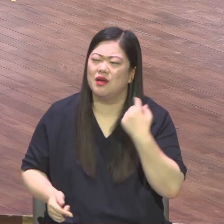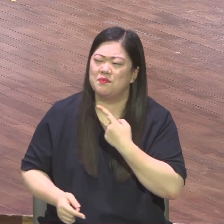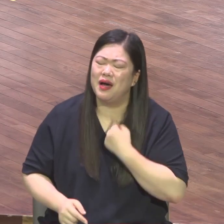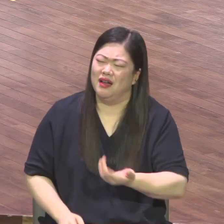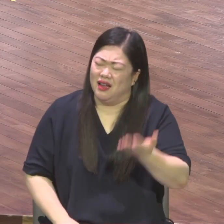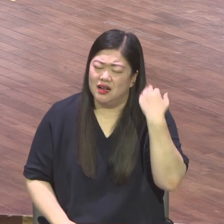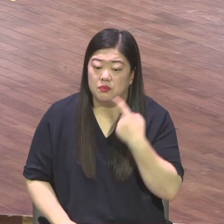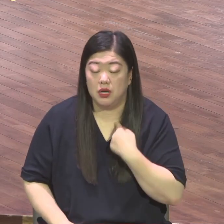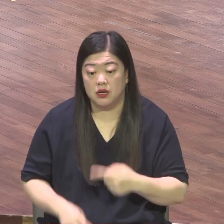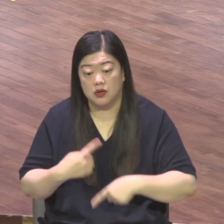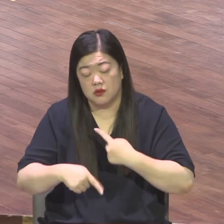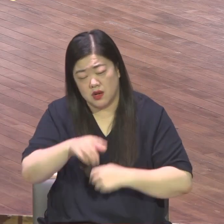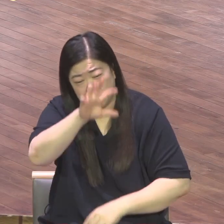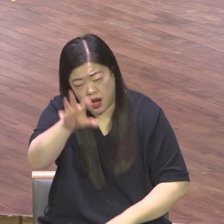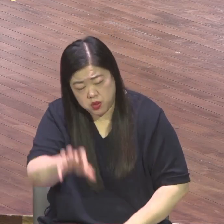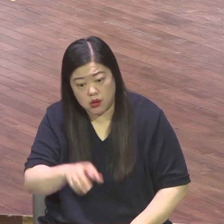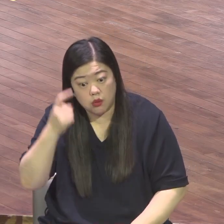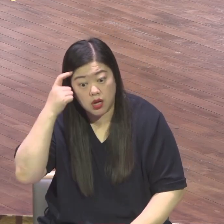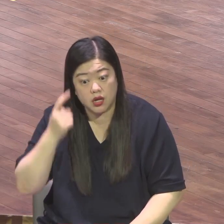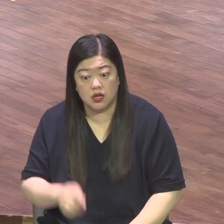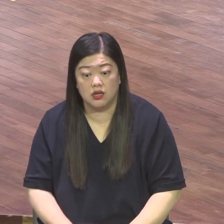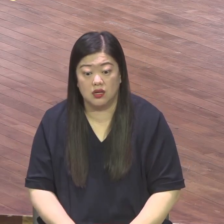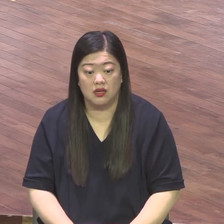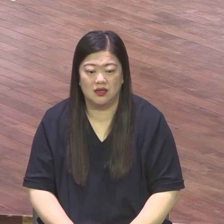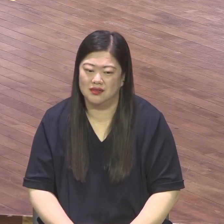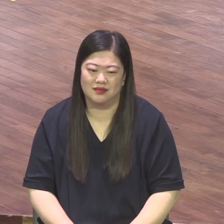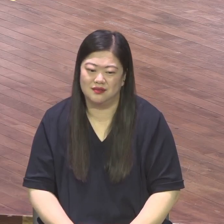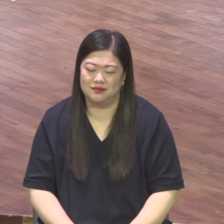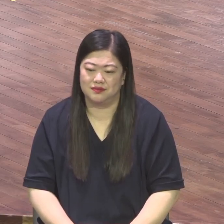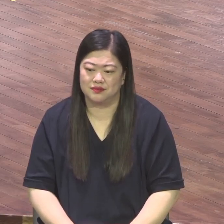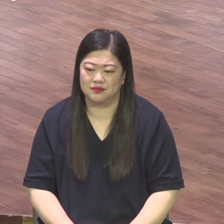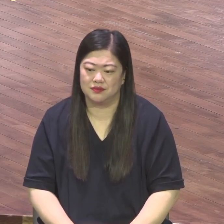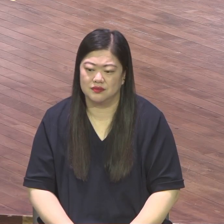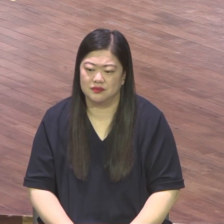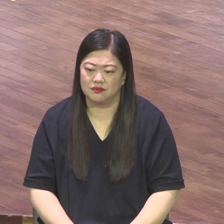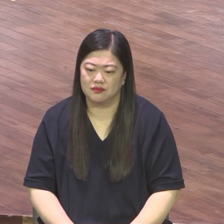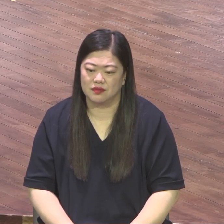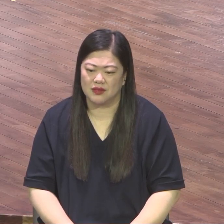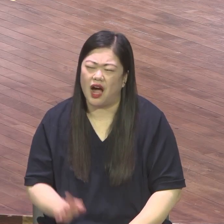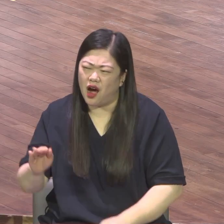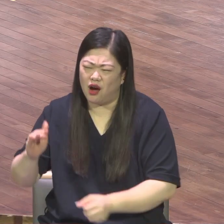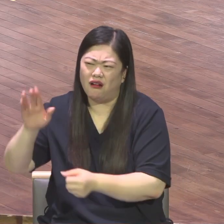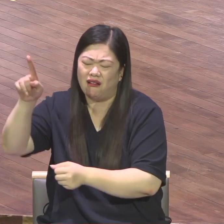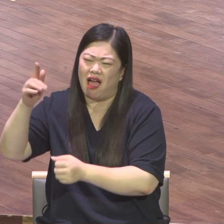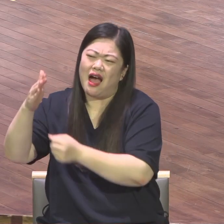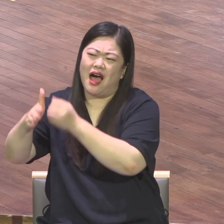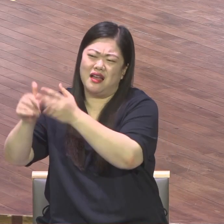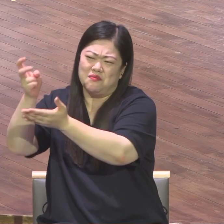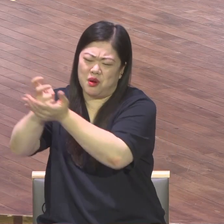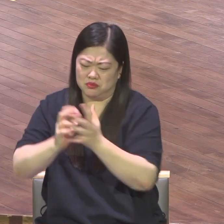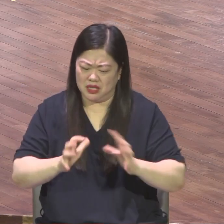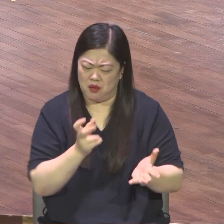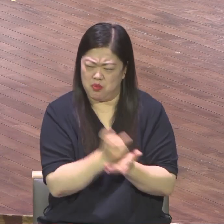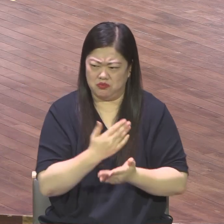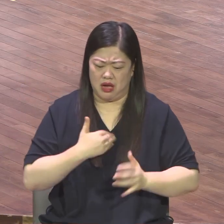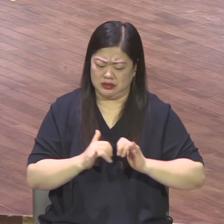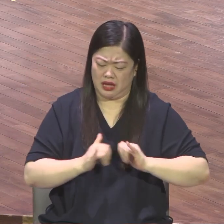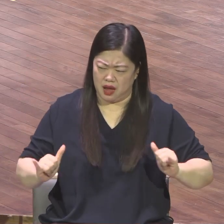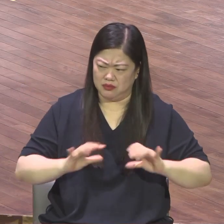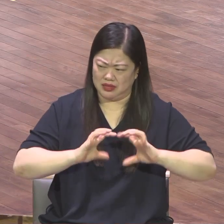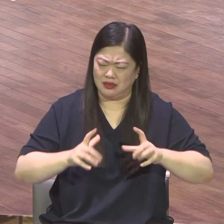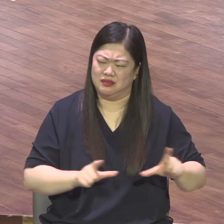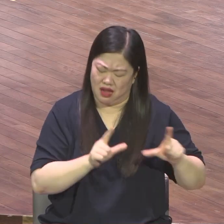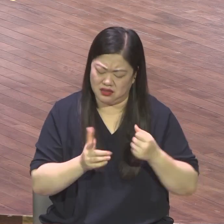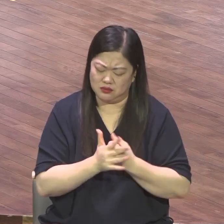사람은 이 말 저 말 다 할 수 있어요. 지 생각대로 지 판단대로 그 상관없어요. 내하고는 내가